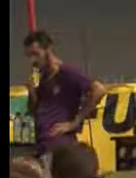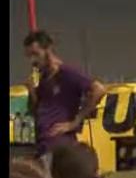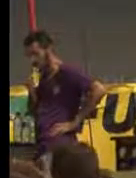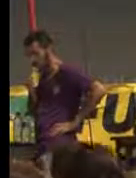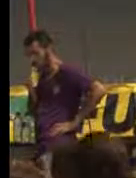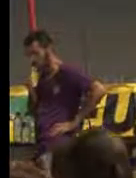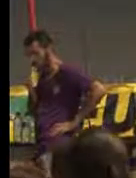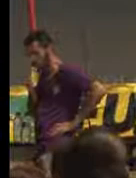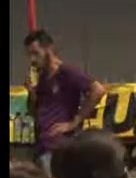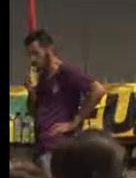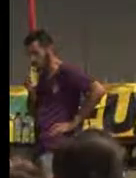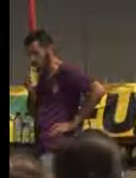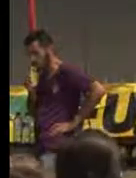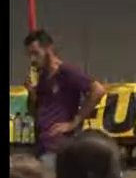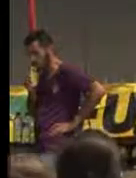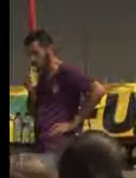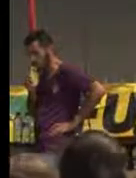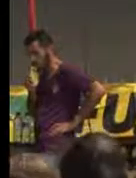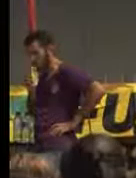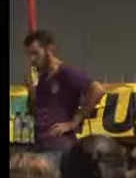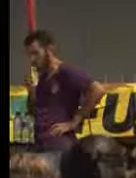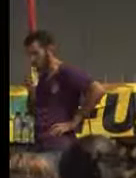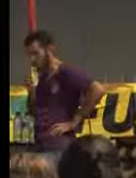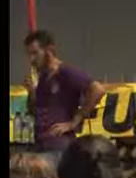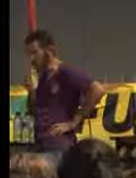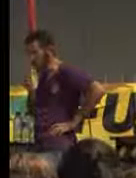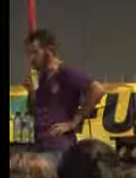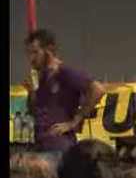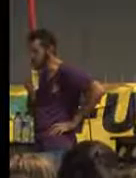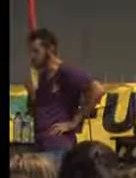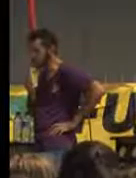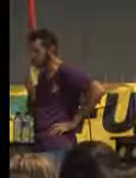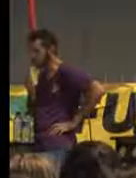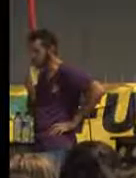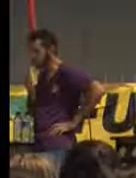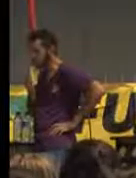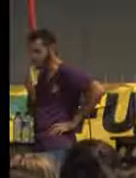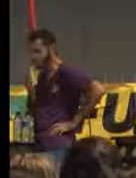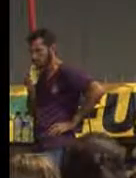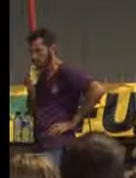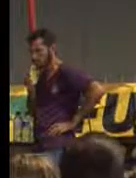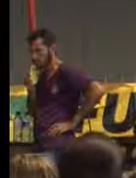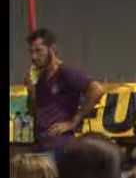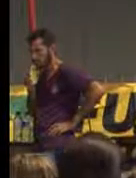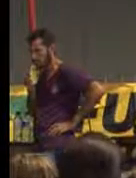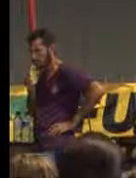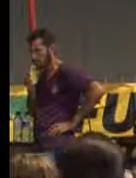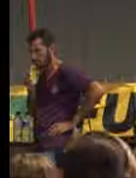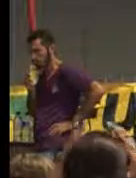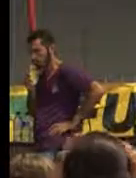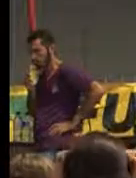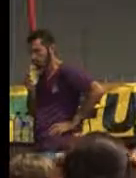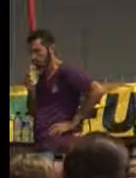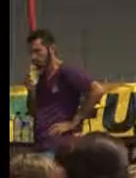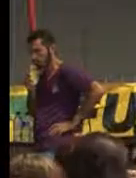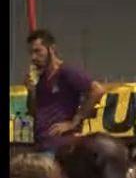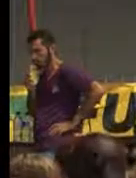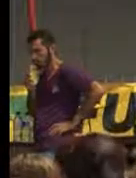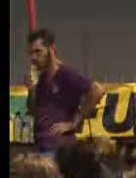claro, como que o cidadão procede em relação ao uso das redes